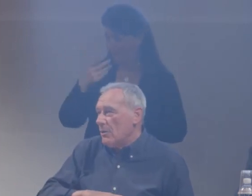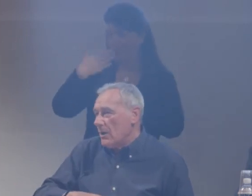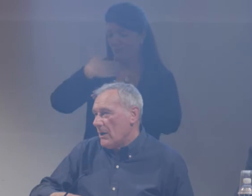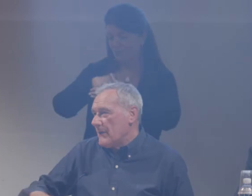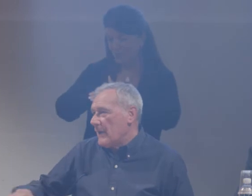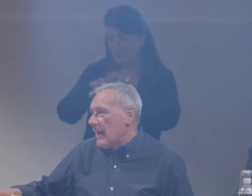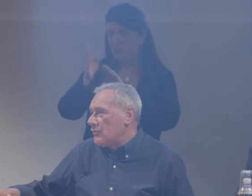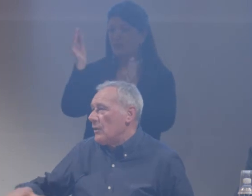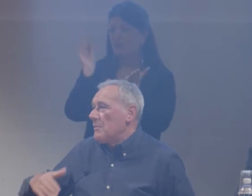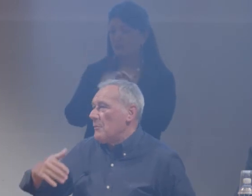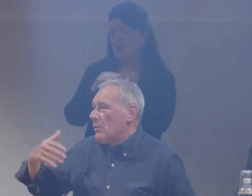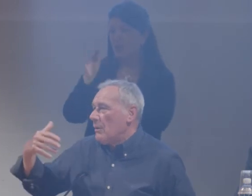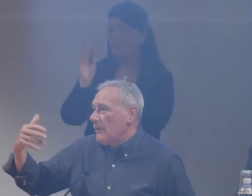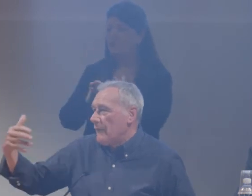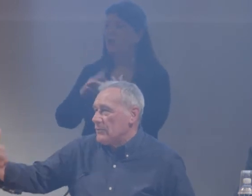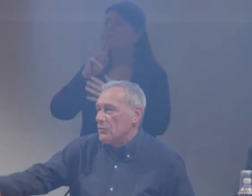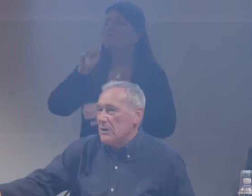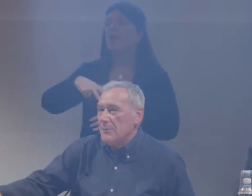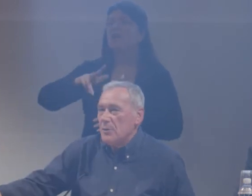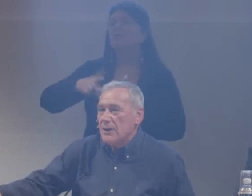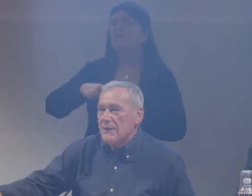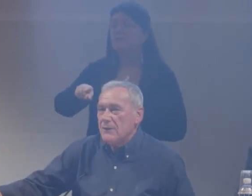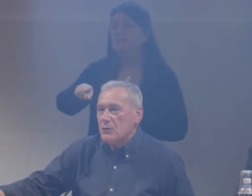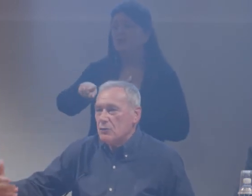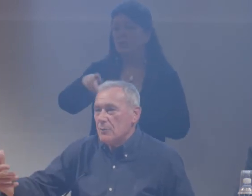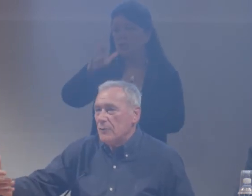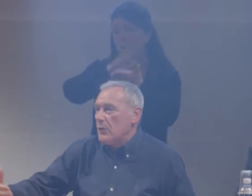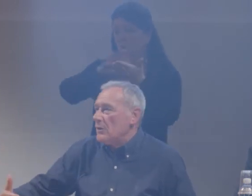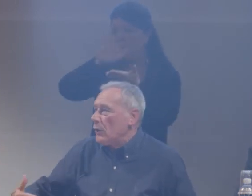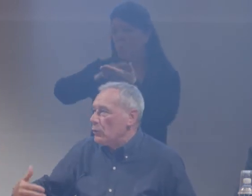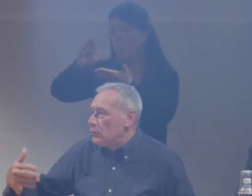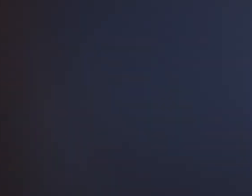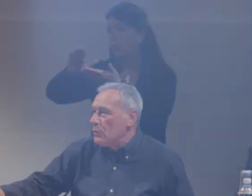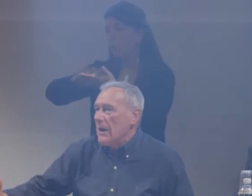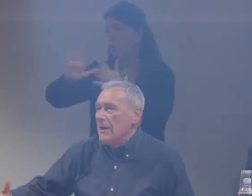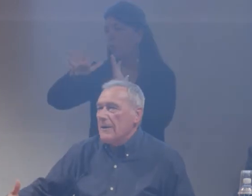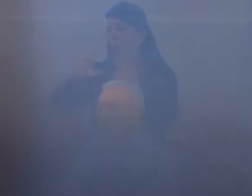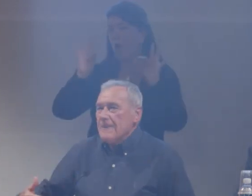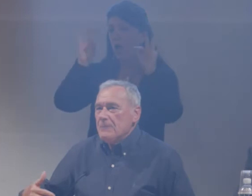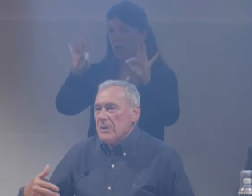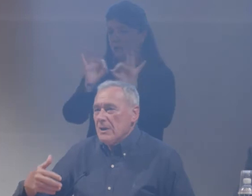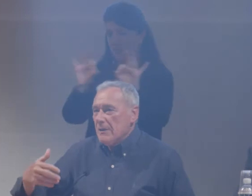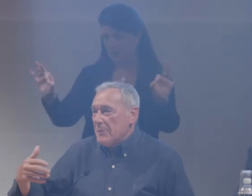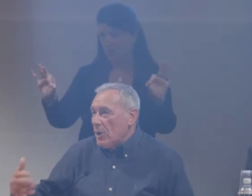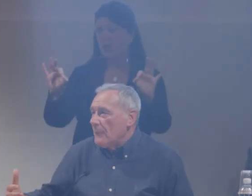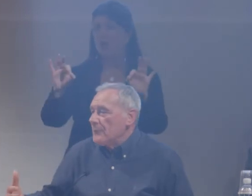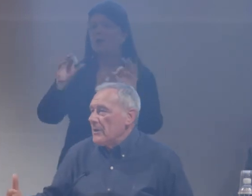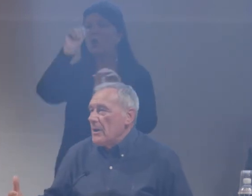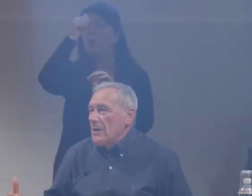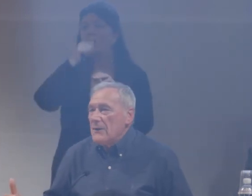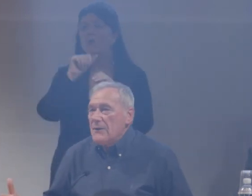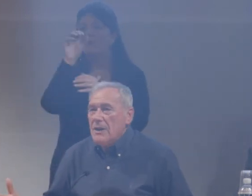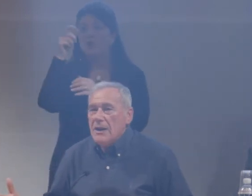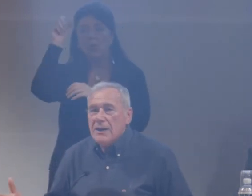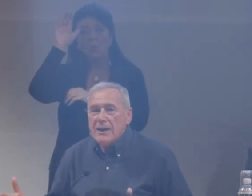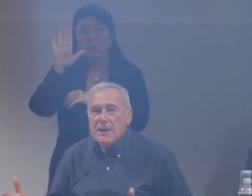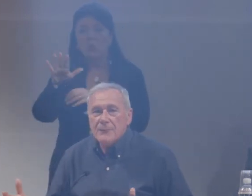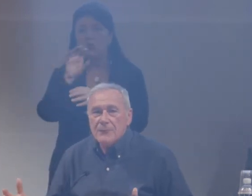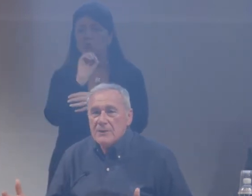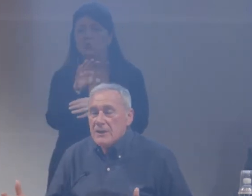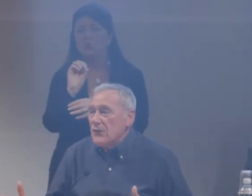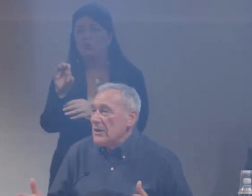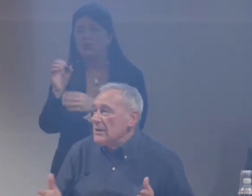abbiamo azzerato, abbiamo fatto dei progressi sotto il profilo della cultura, però si è